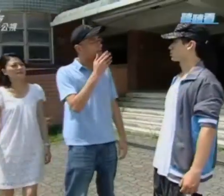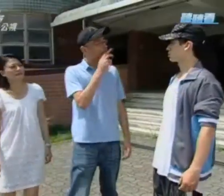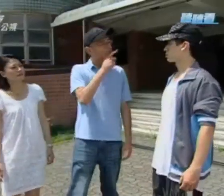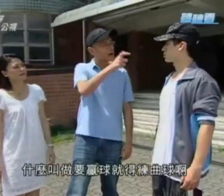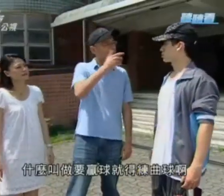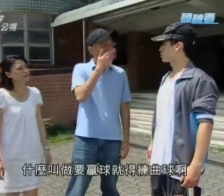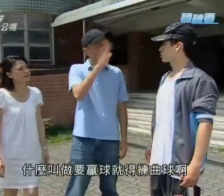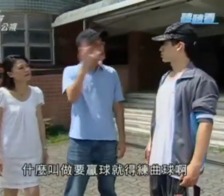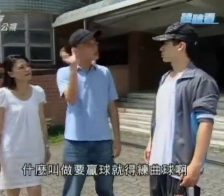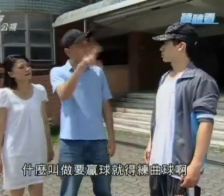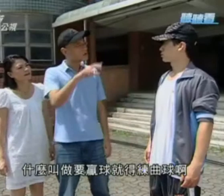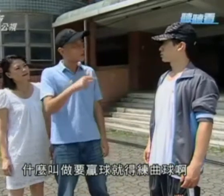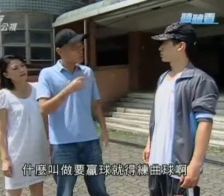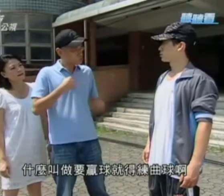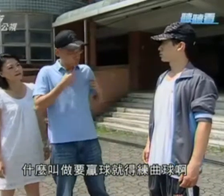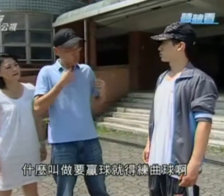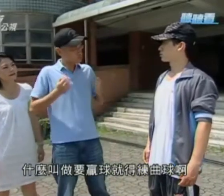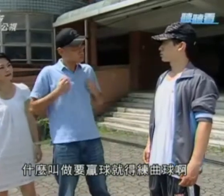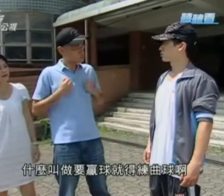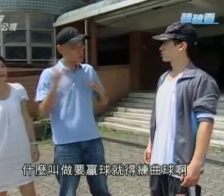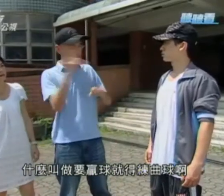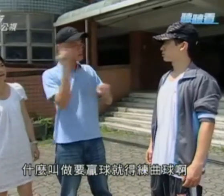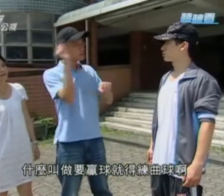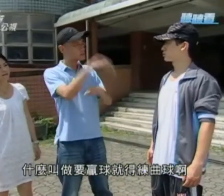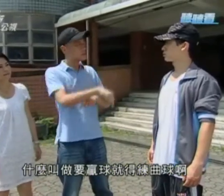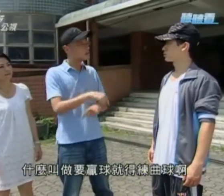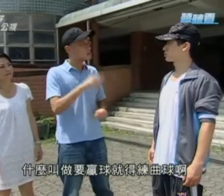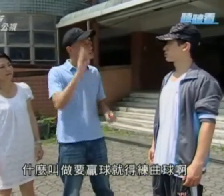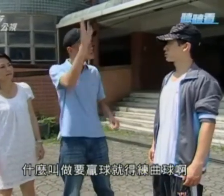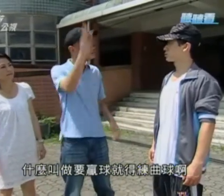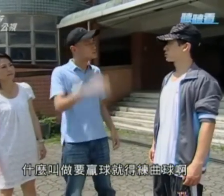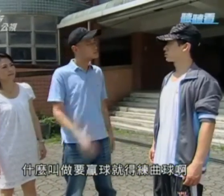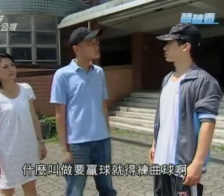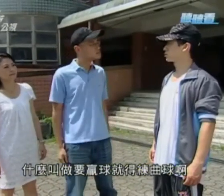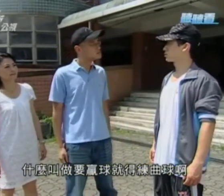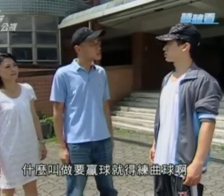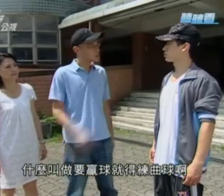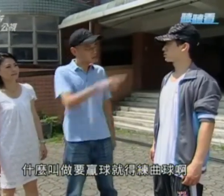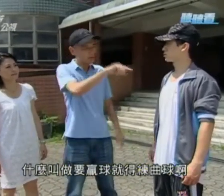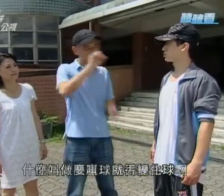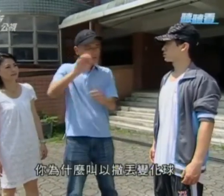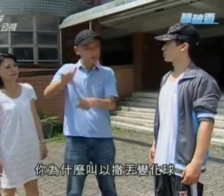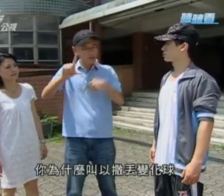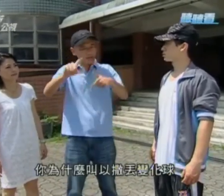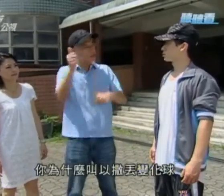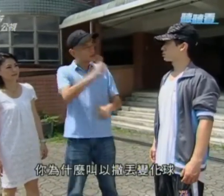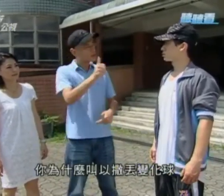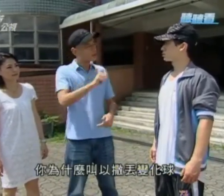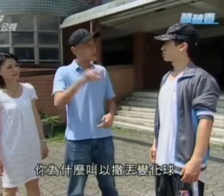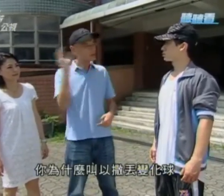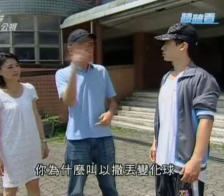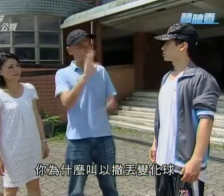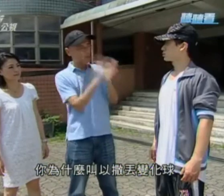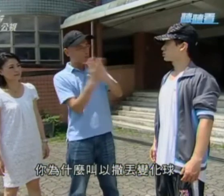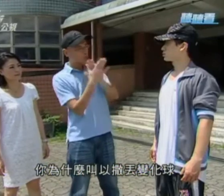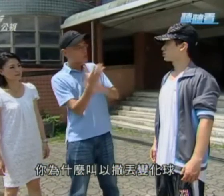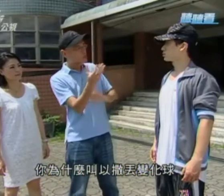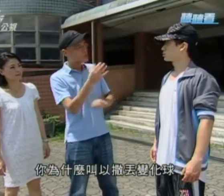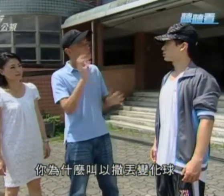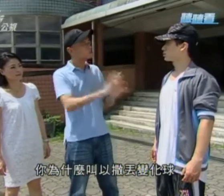什么叫做要赢球，就得练曲球啊？你为什么叫以撒丢变化球？